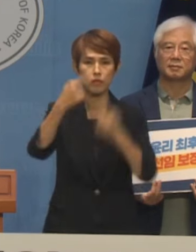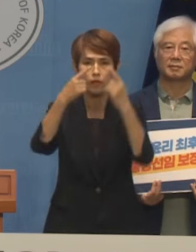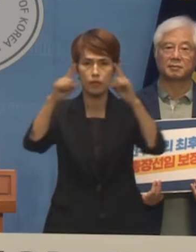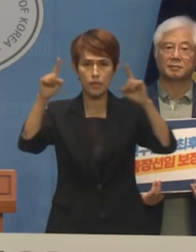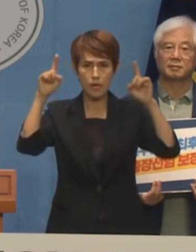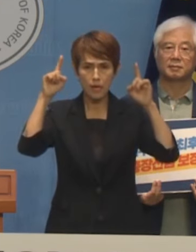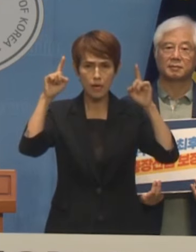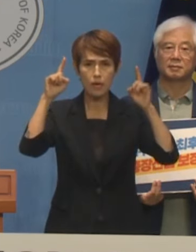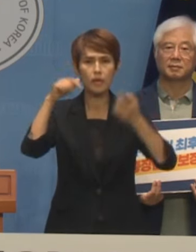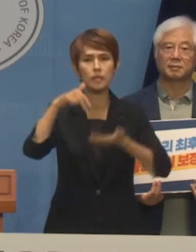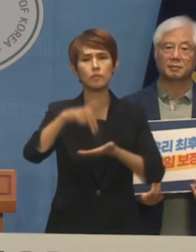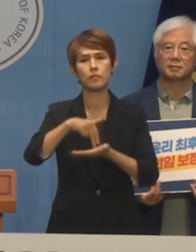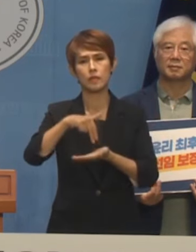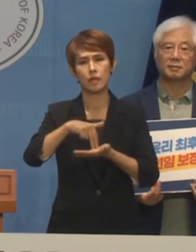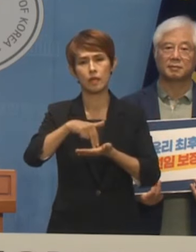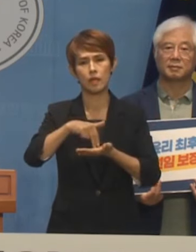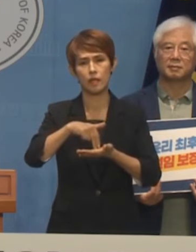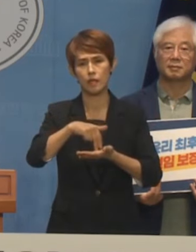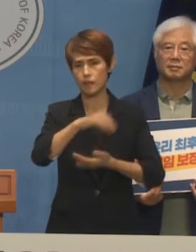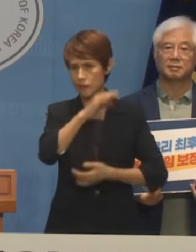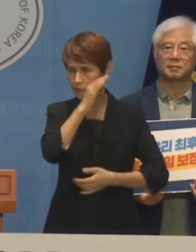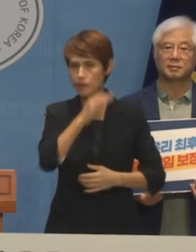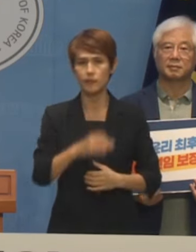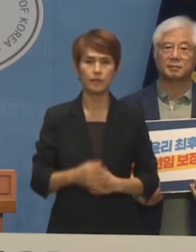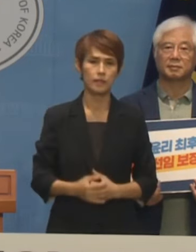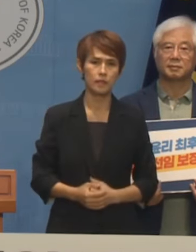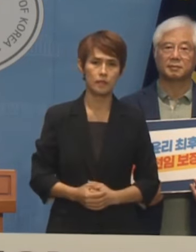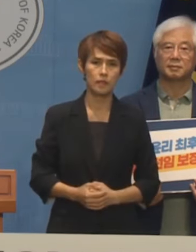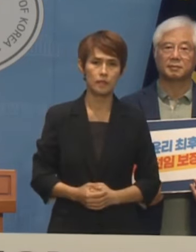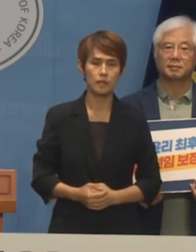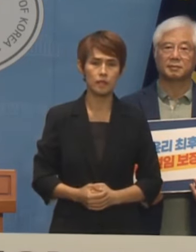수 없는 흑 역사로 남게 될 것입니다.